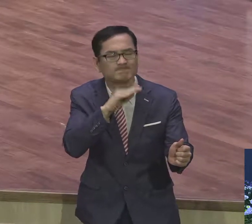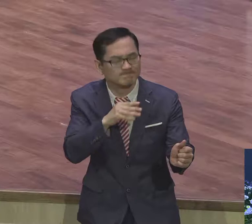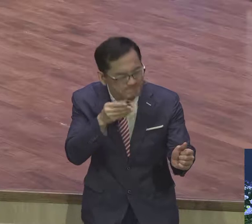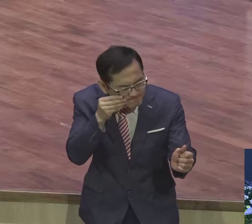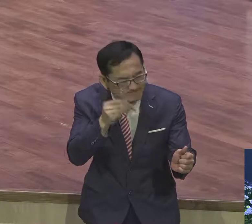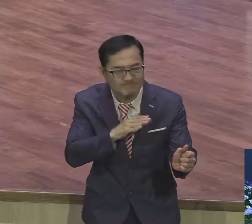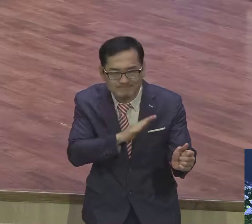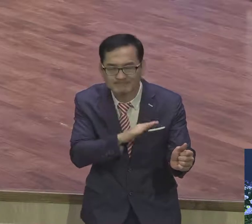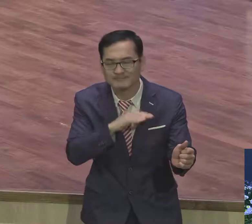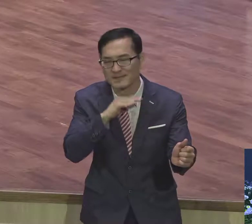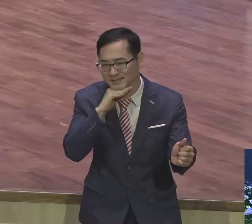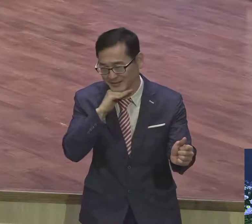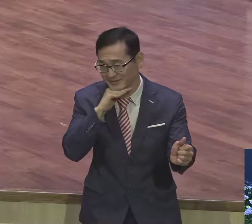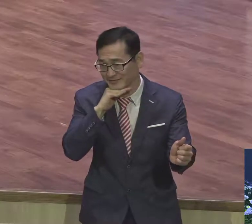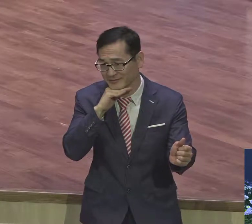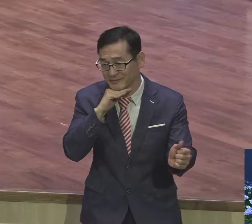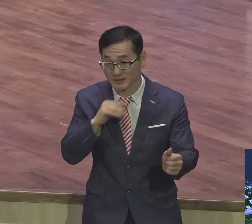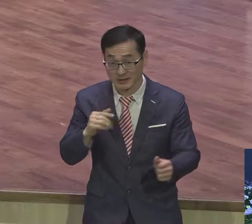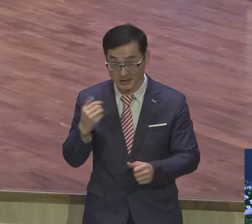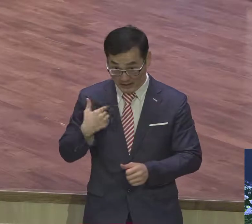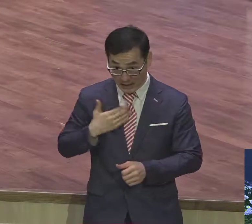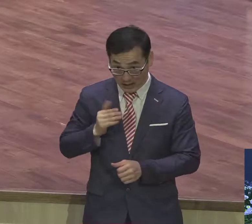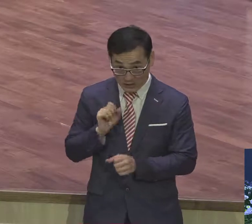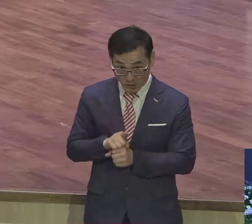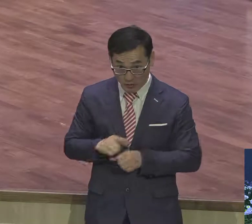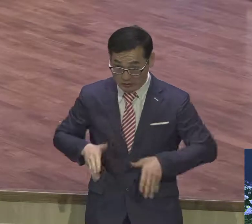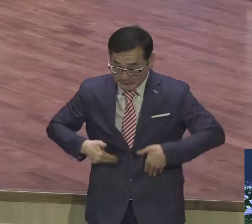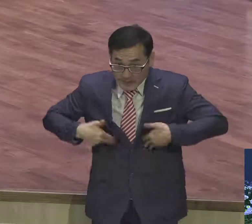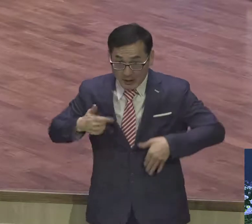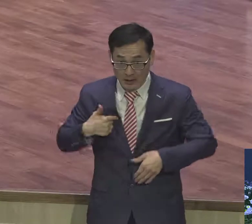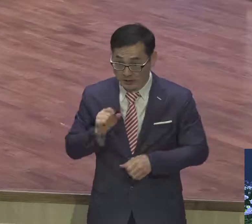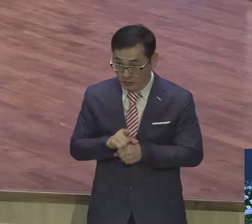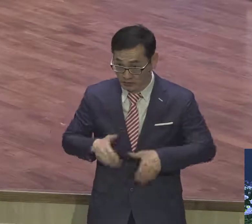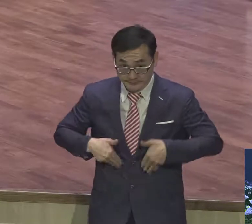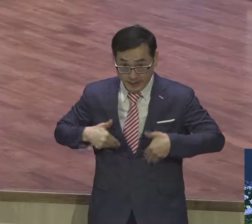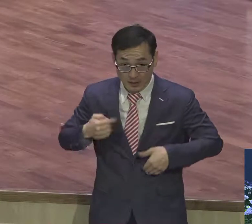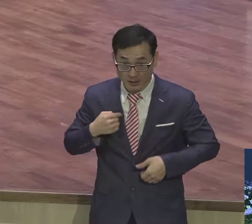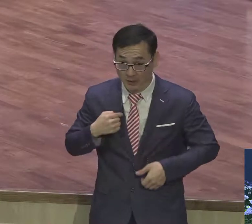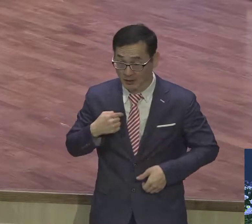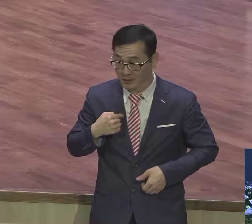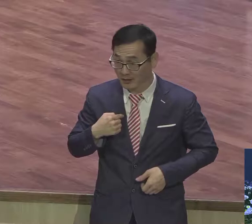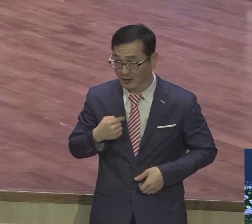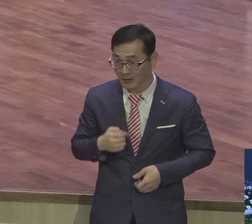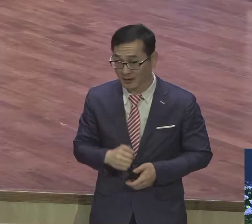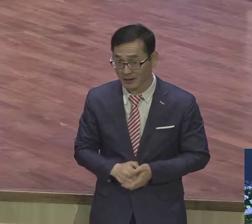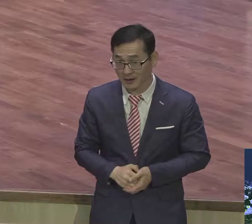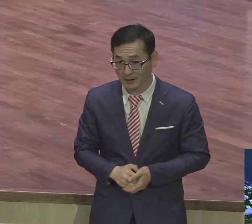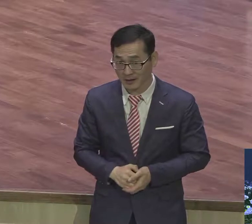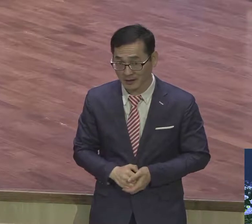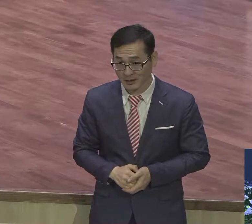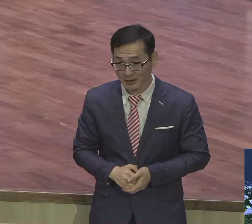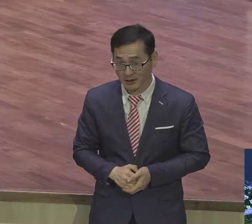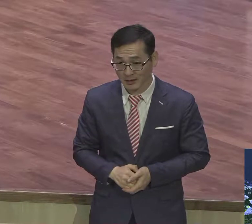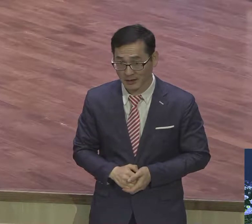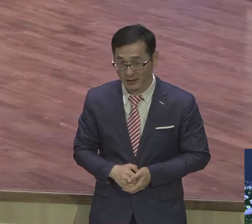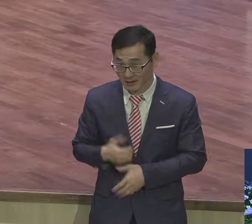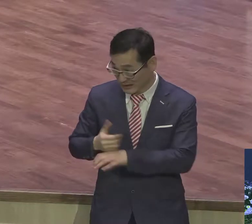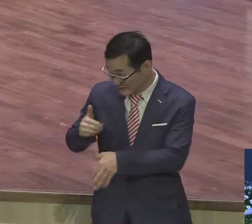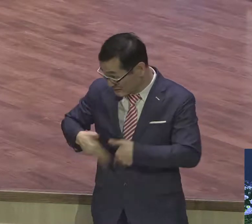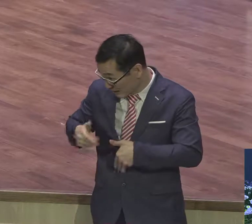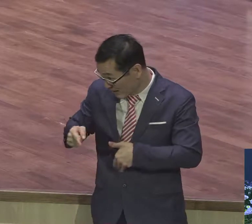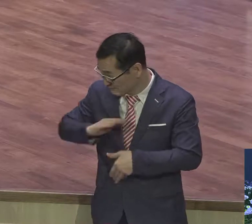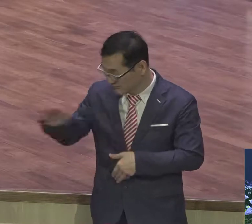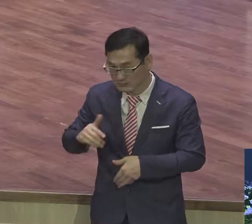제가 성결이 급한 사람이에요 아주 급한 사람이에요 급한 사람 중에 급한 사람이에요 그런데